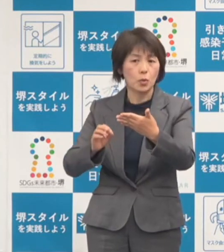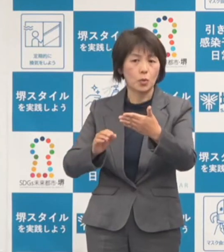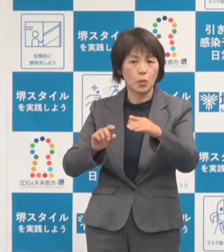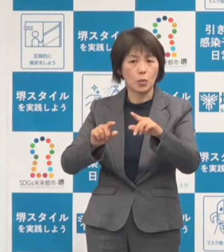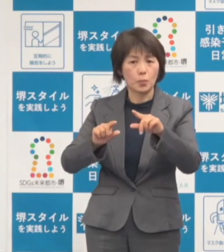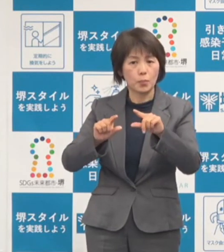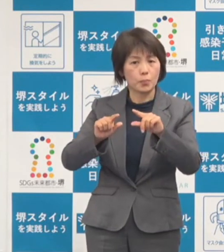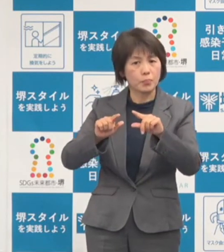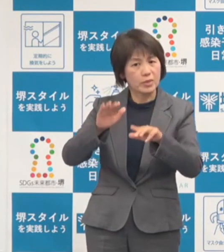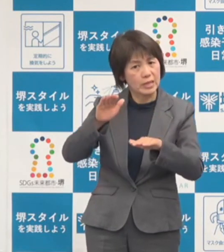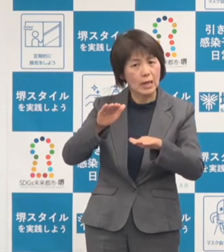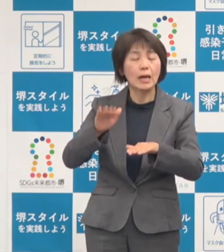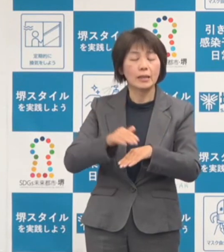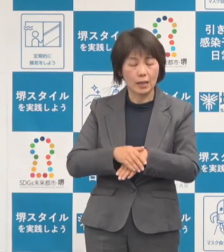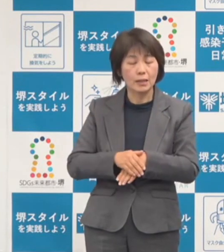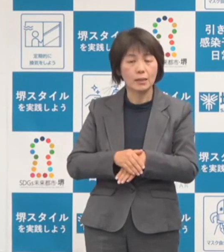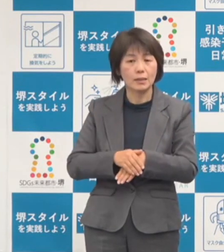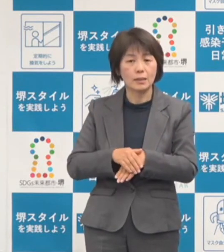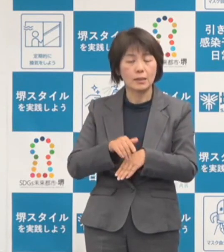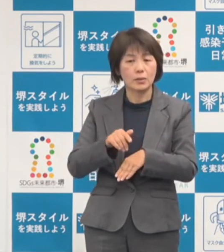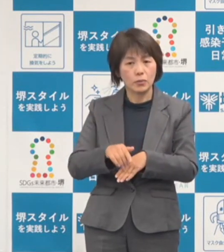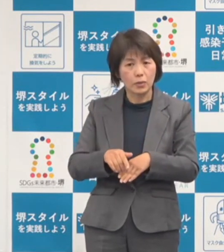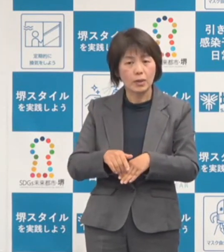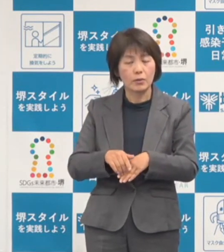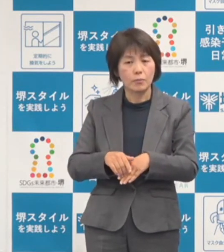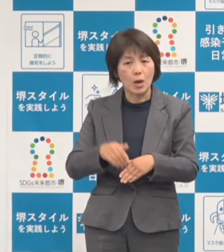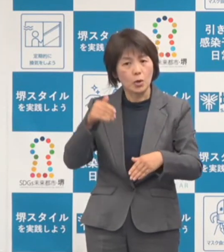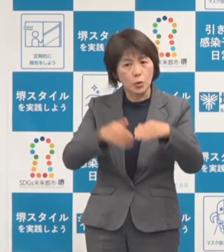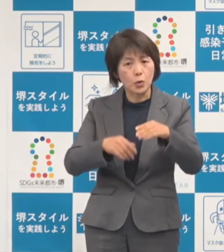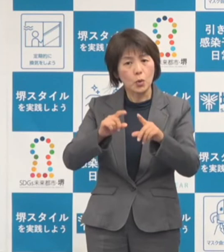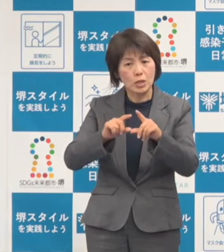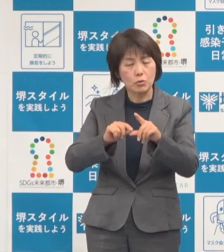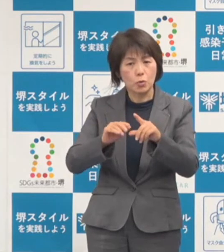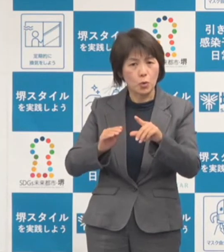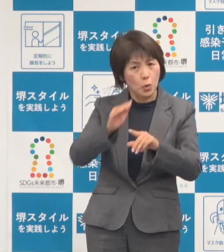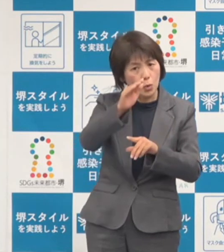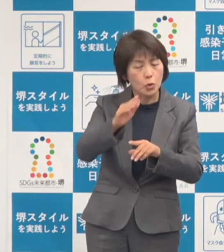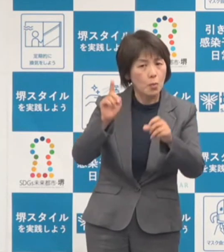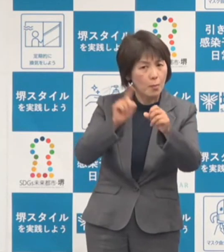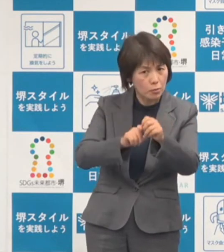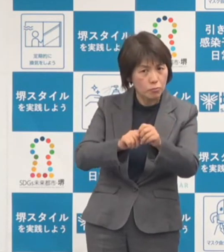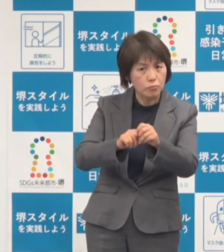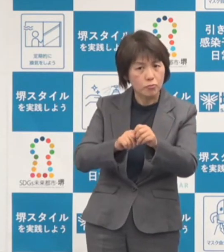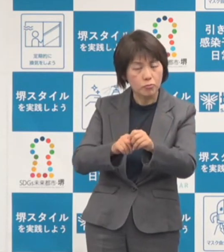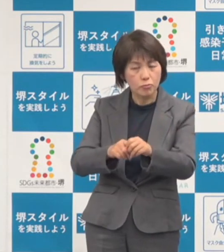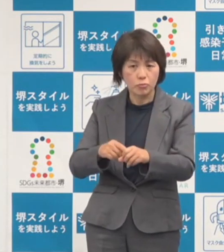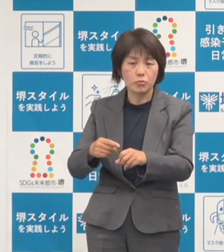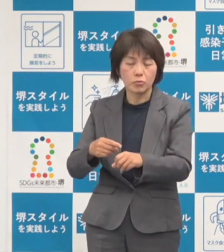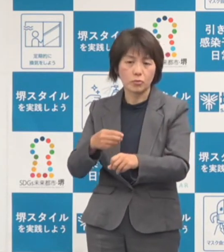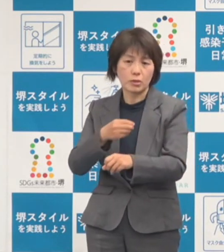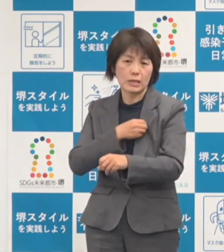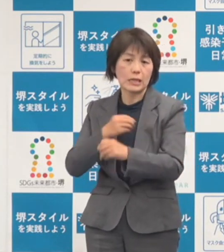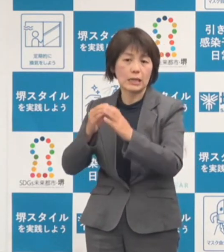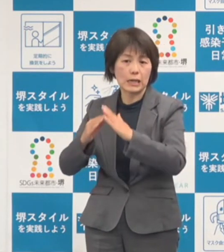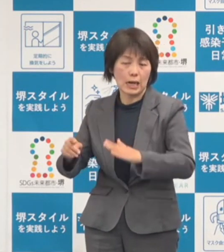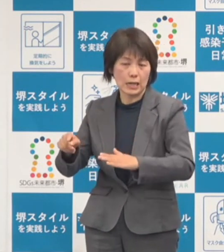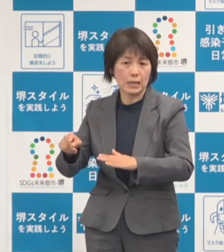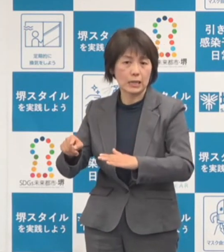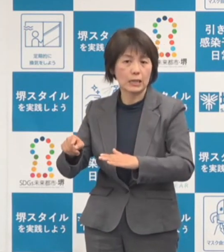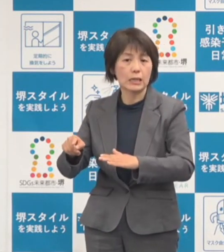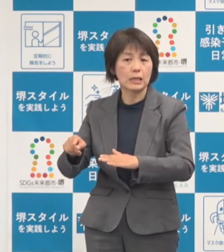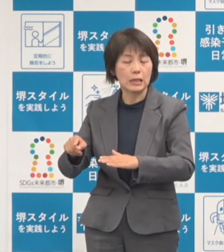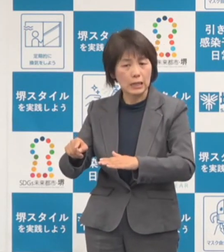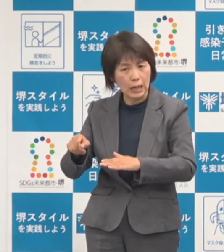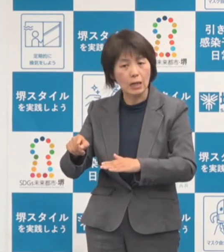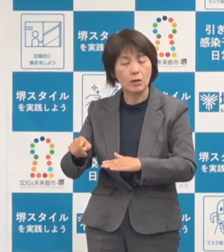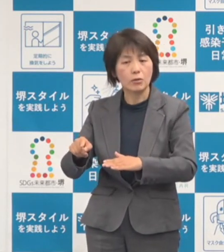ました。その機会を投票率の向上を目指す選挙管理委員会がそこを